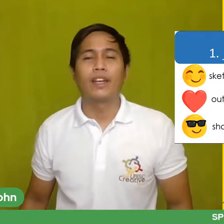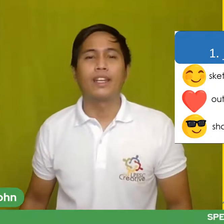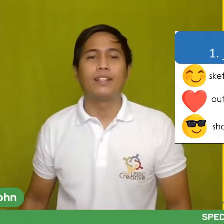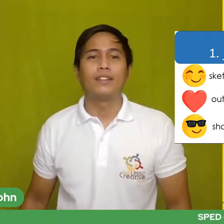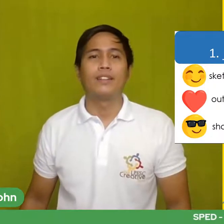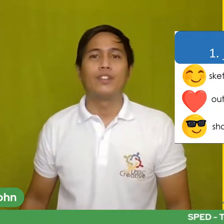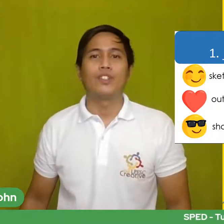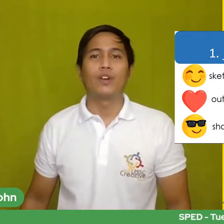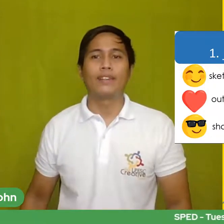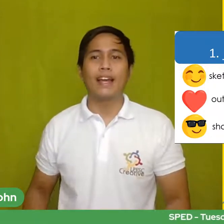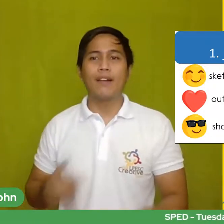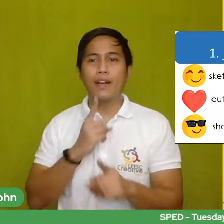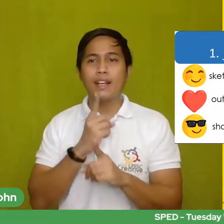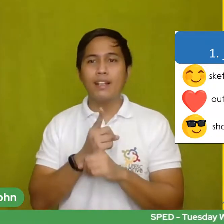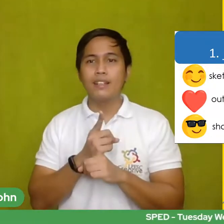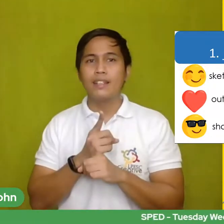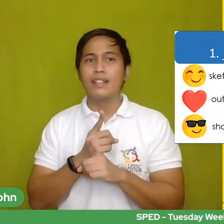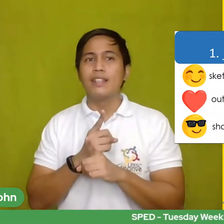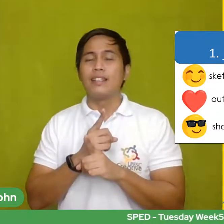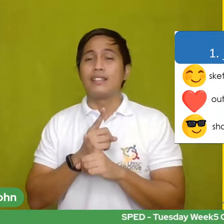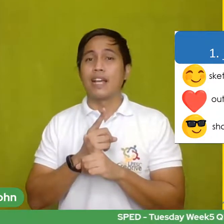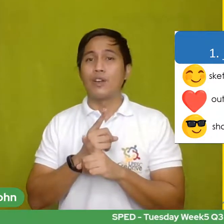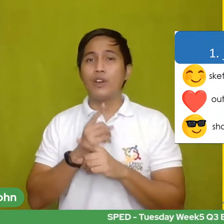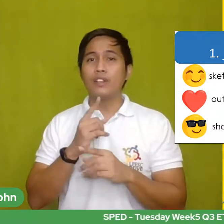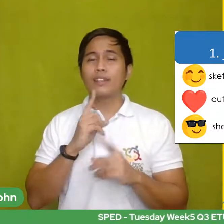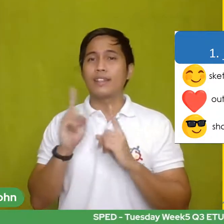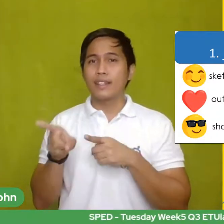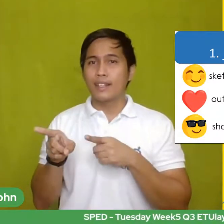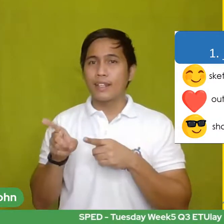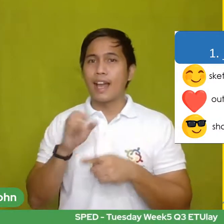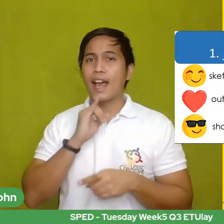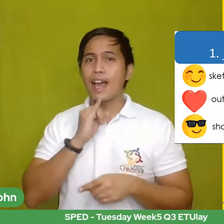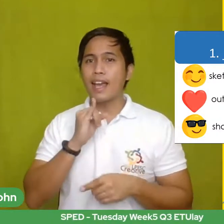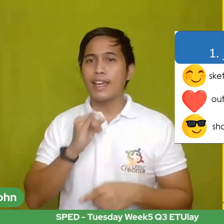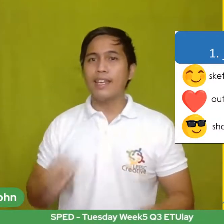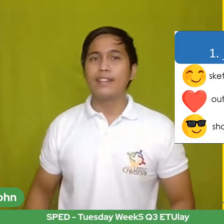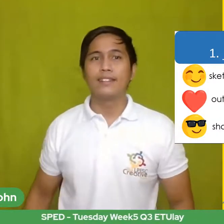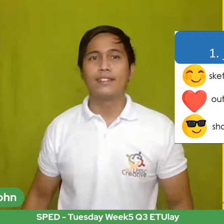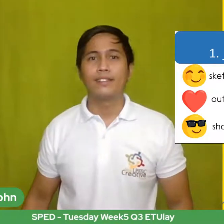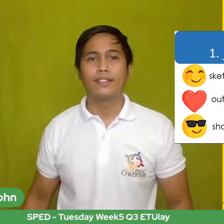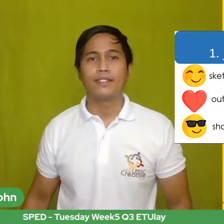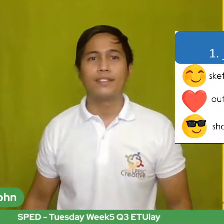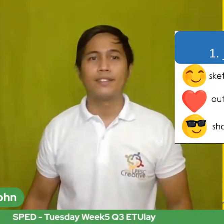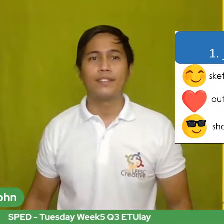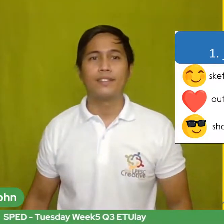Okay. So, ang tamang sagot ay